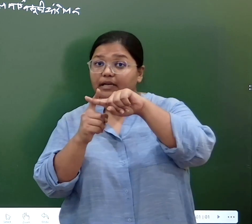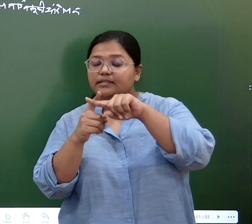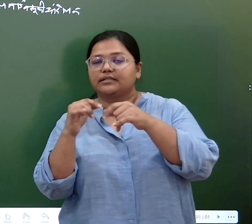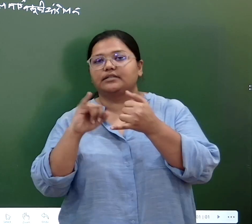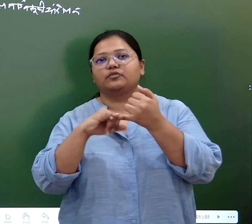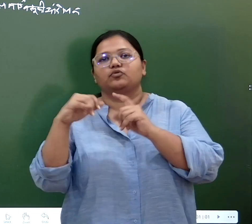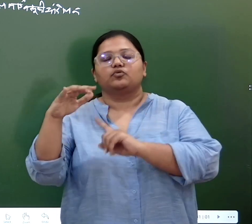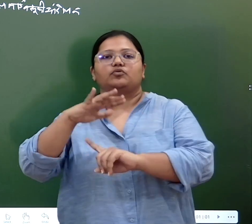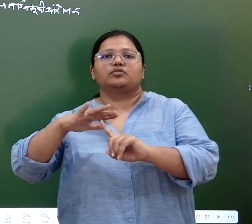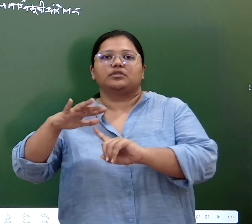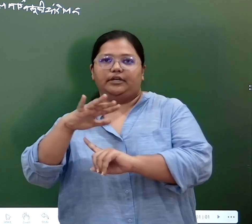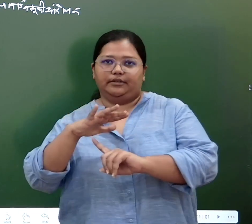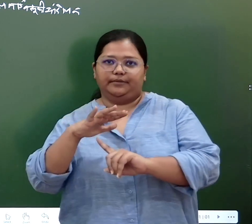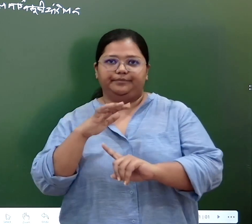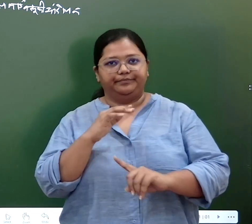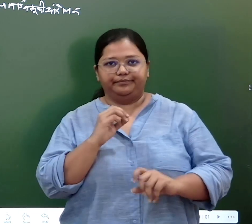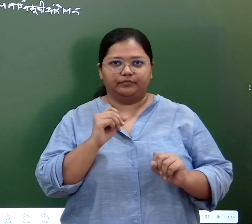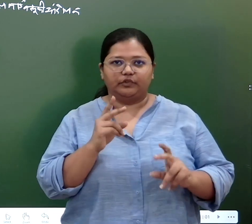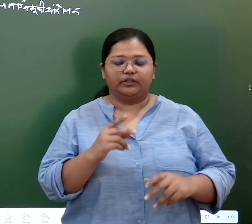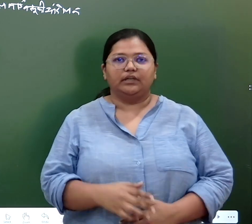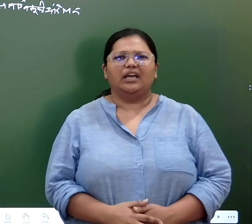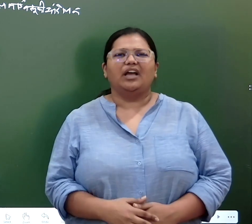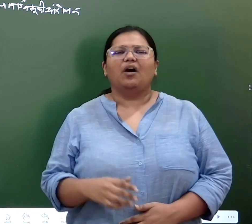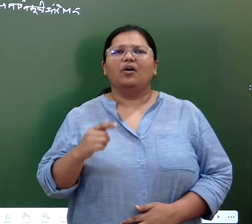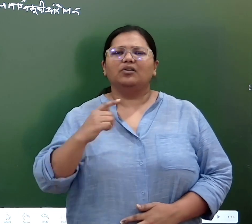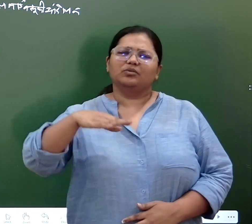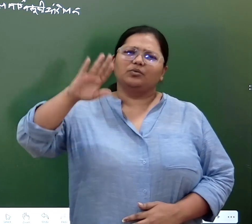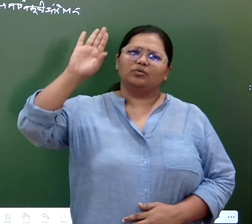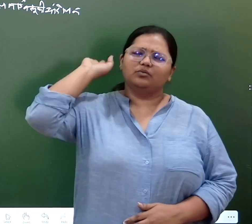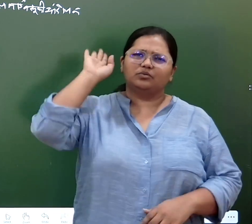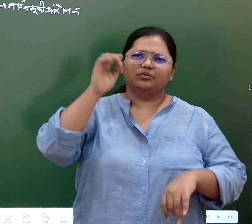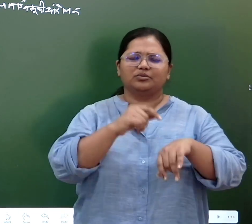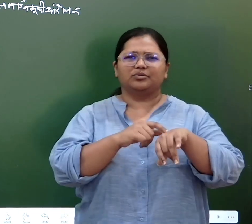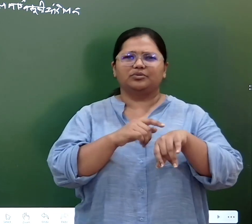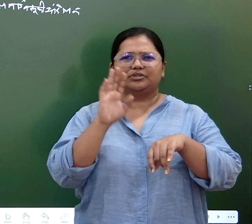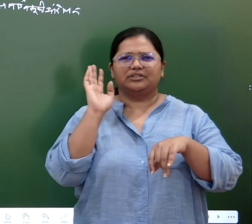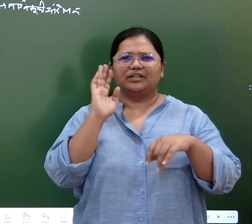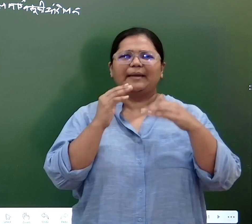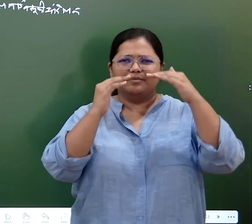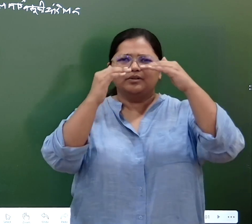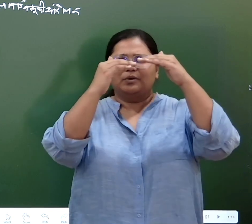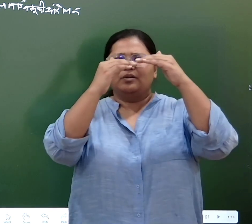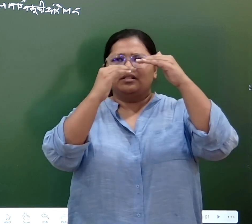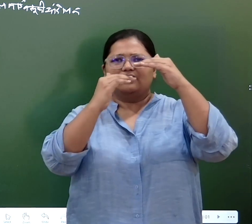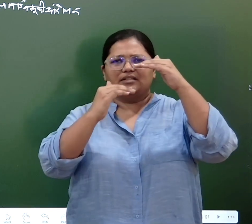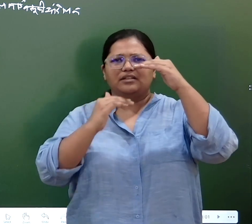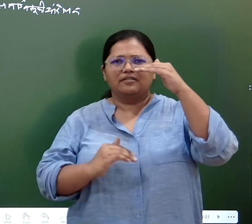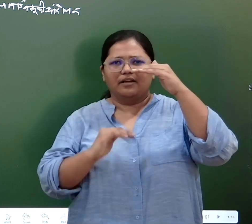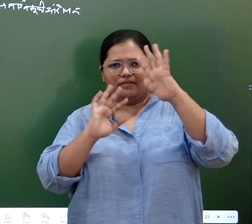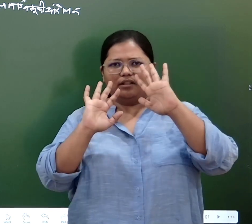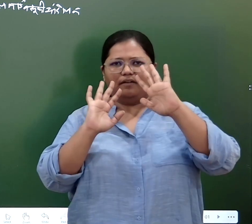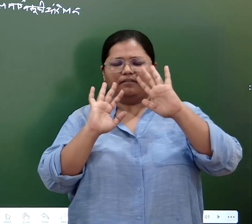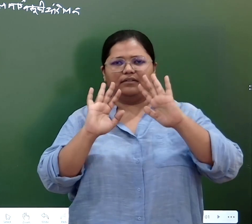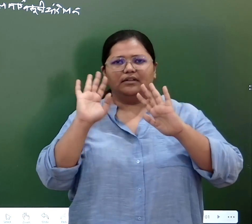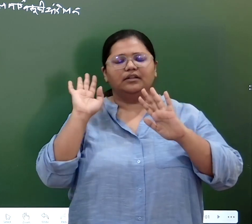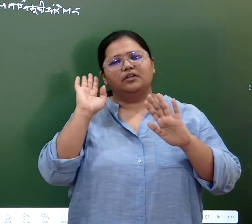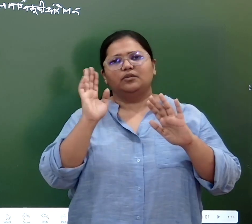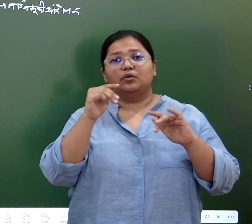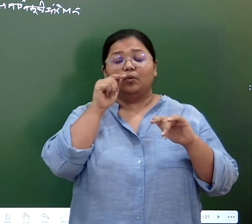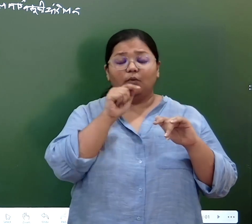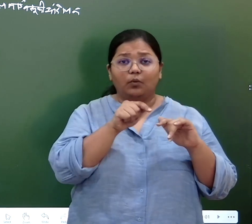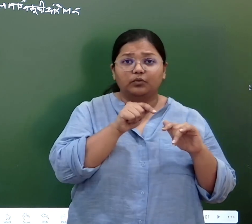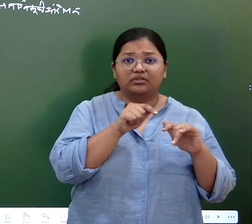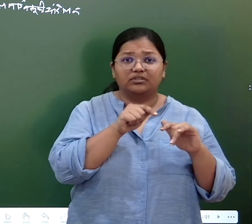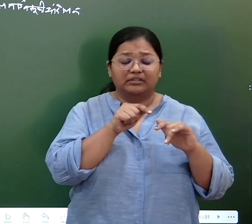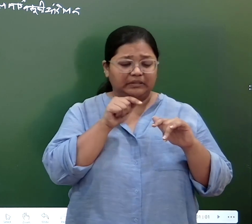हो गया, आप लोग सभी जानते हो कि उस समय कैसे चल रहा था, ब्राह्मण क्षत्रिय वैश्य शूद्र है ना। तो उस सिद्धांतों को